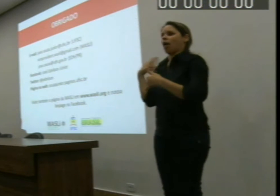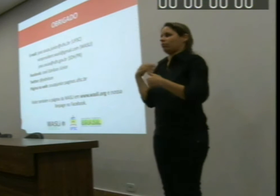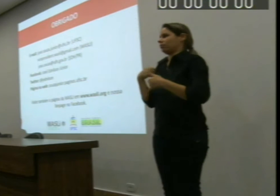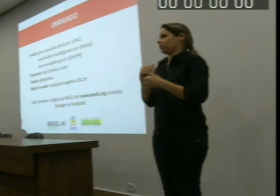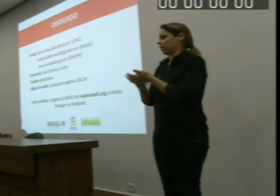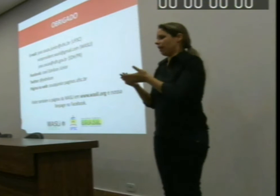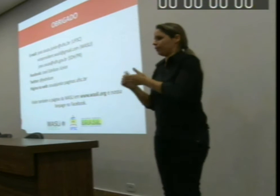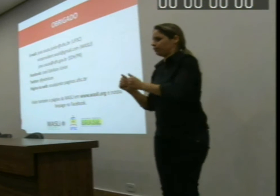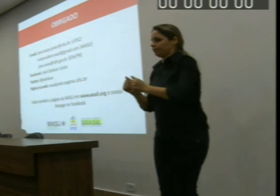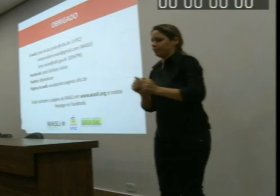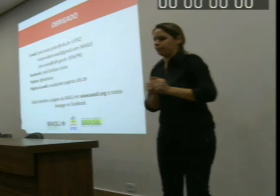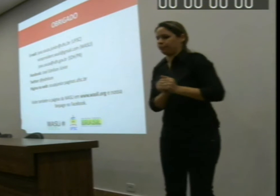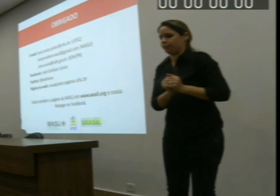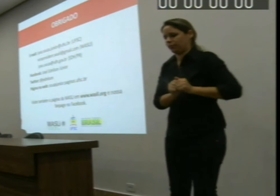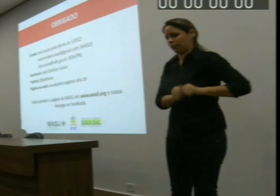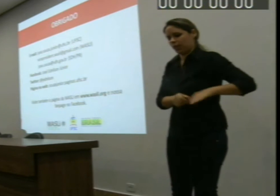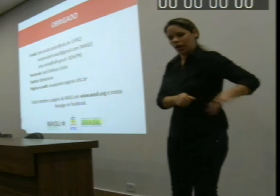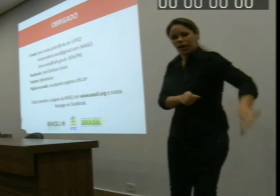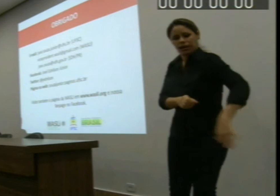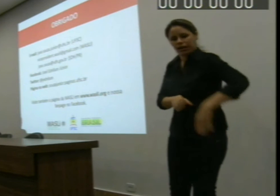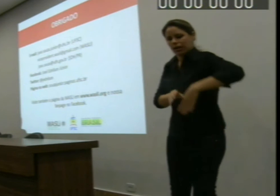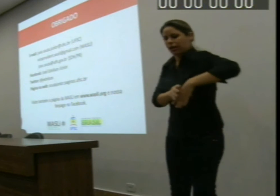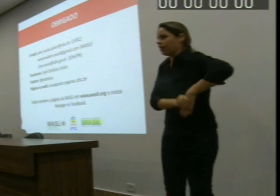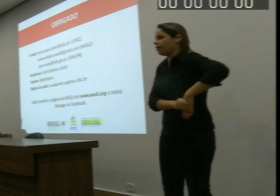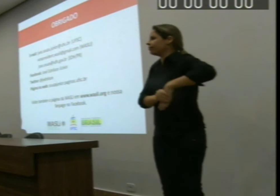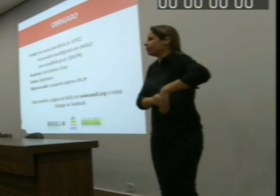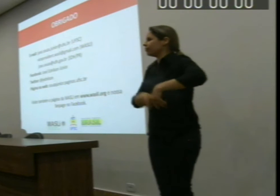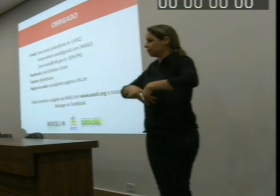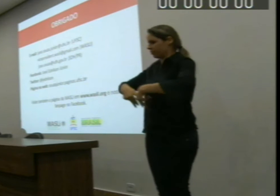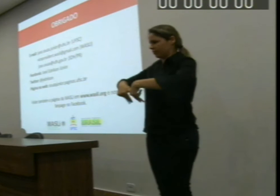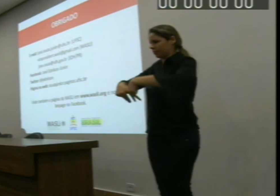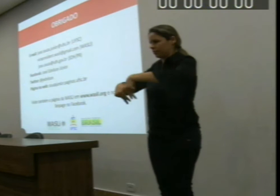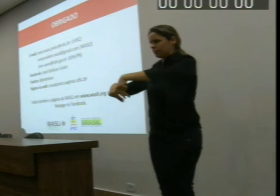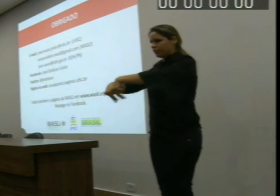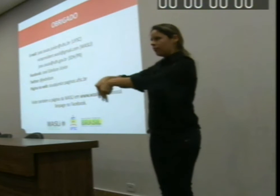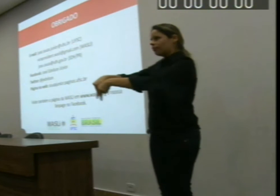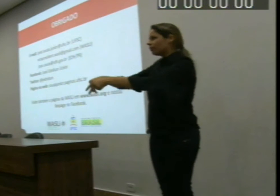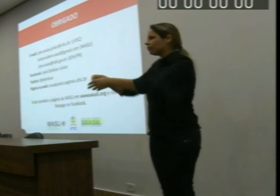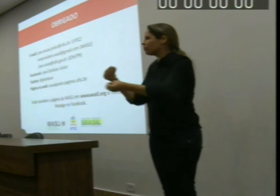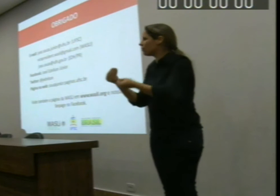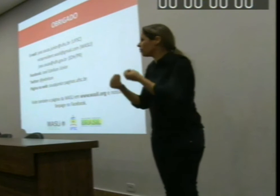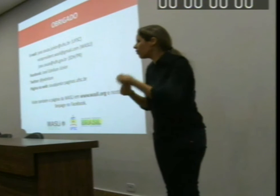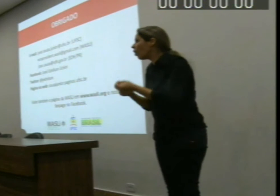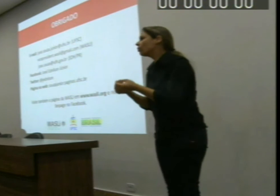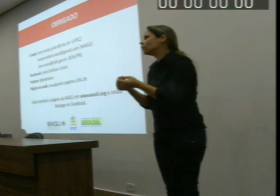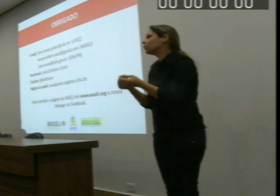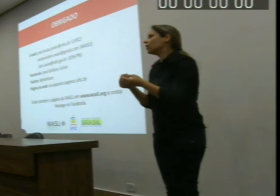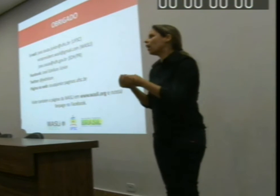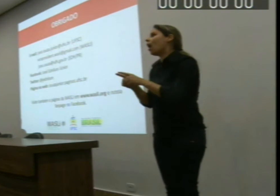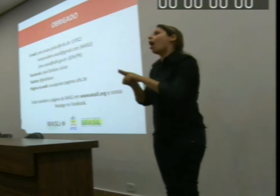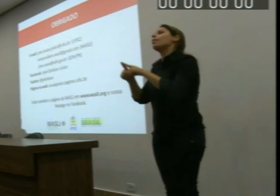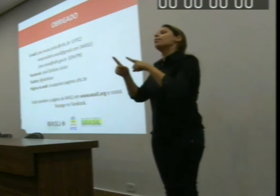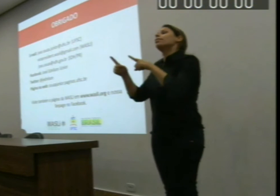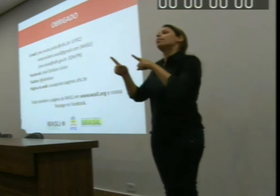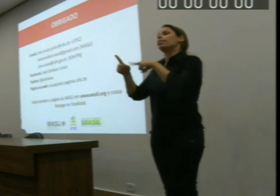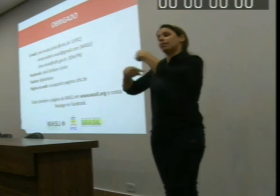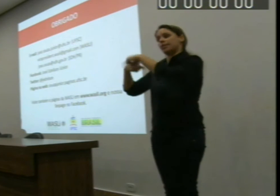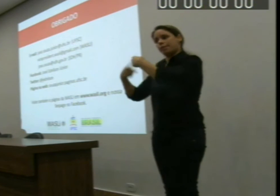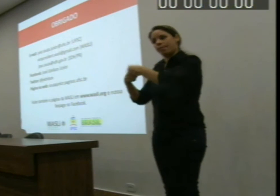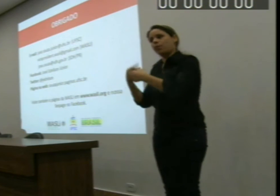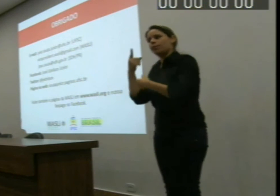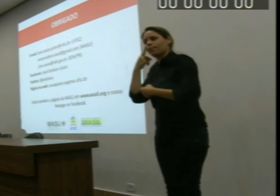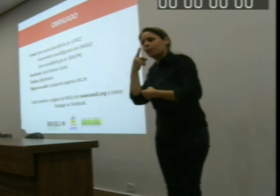Luna era só surda e não tinha outros problemas né ali foi que eu chamei